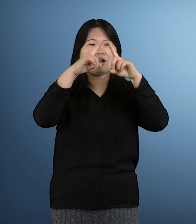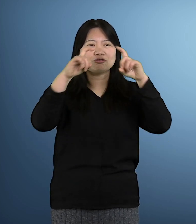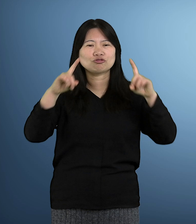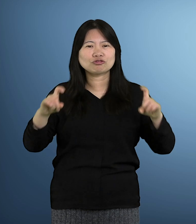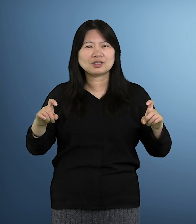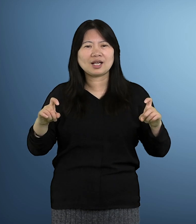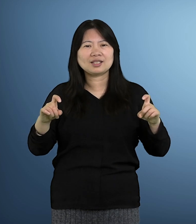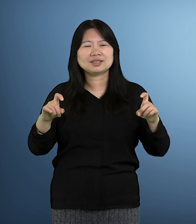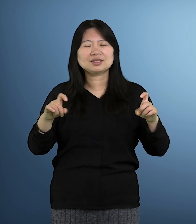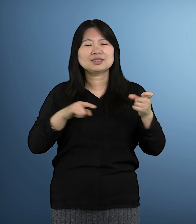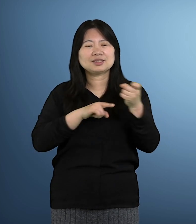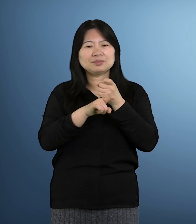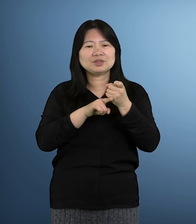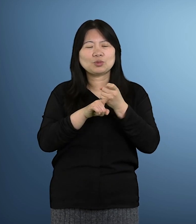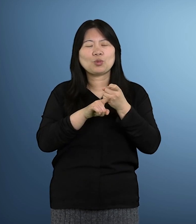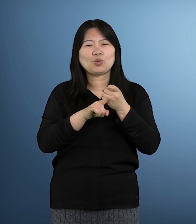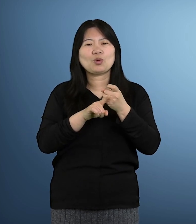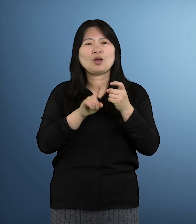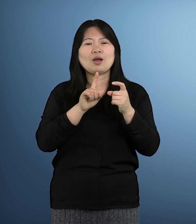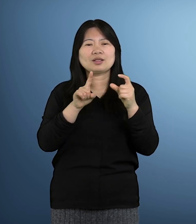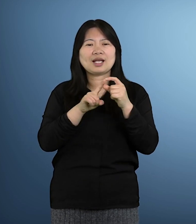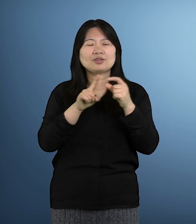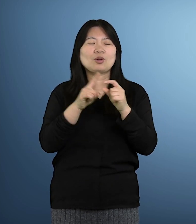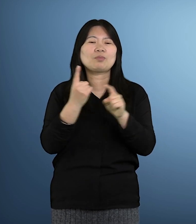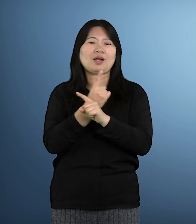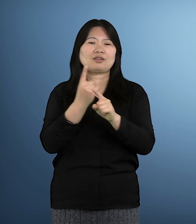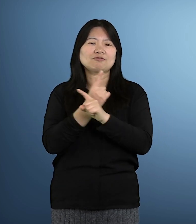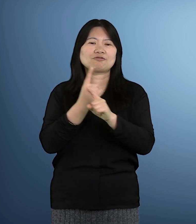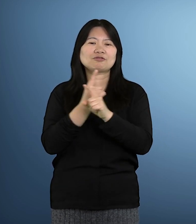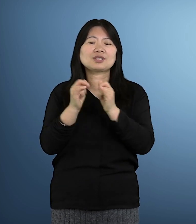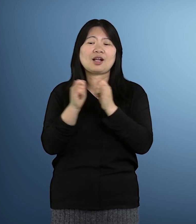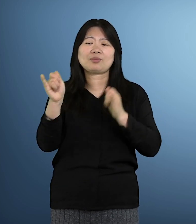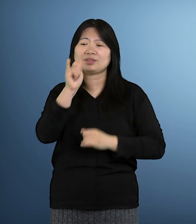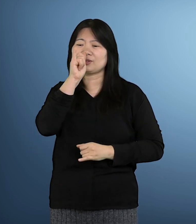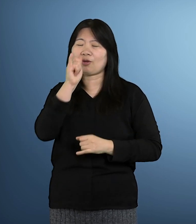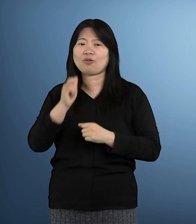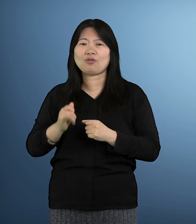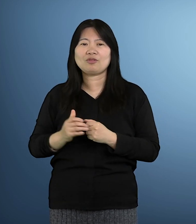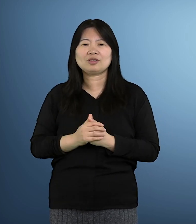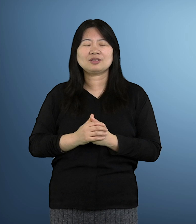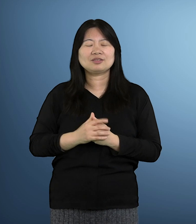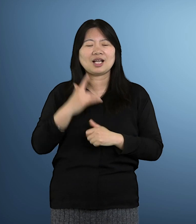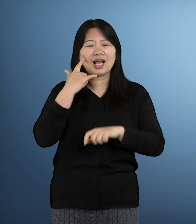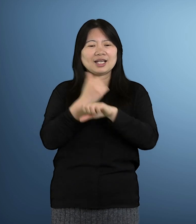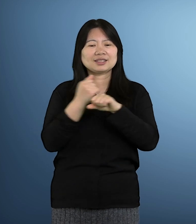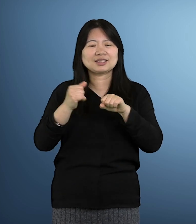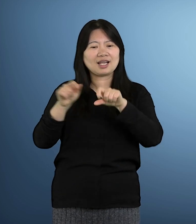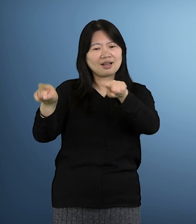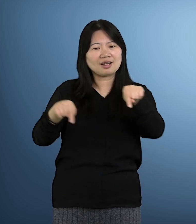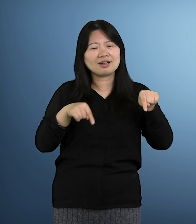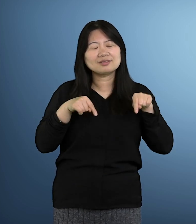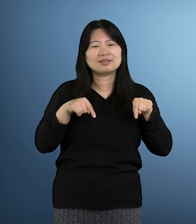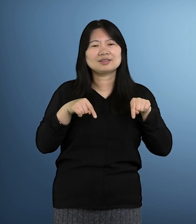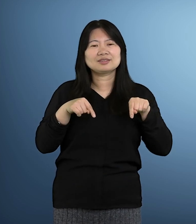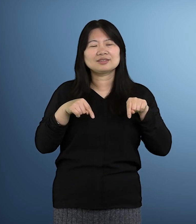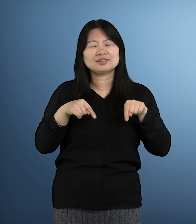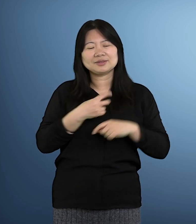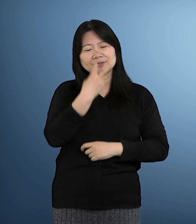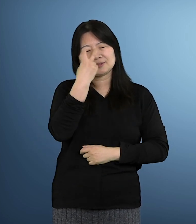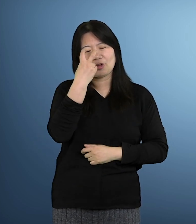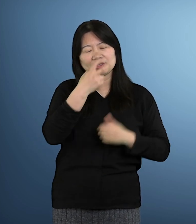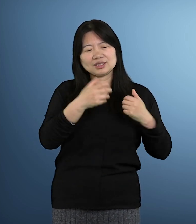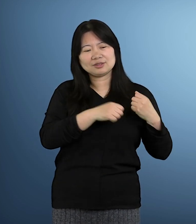왕궁으로도 번역을 해요. 그래서 뭐 학자들 간에는 이게 그 경비부대를